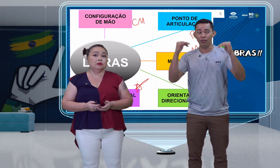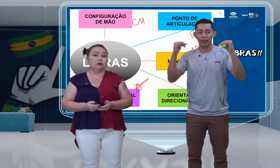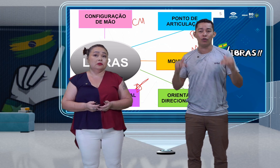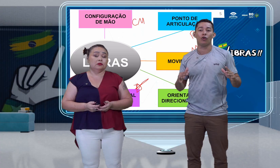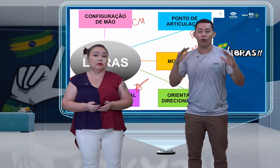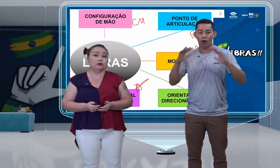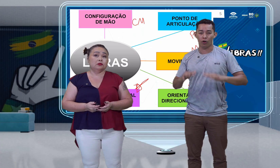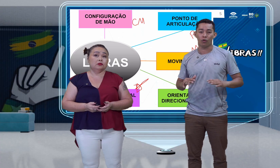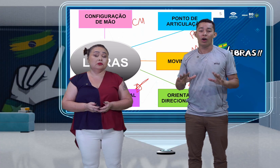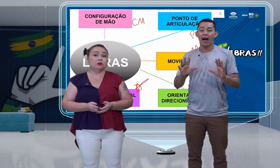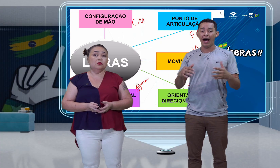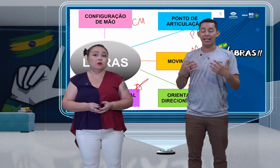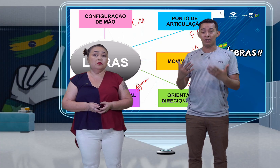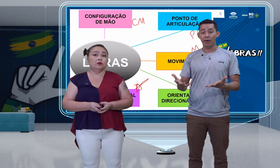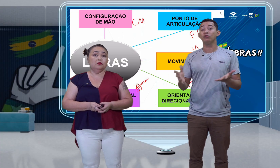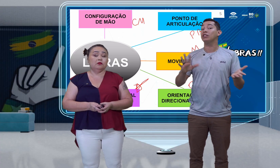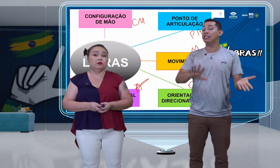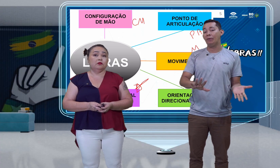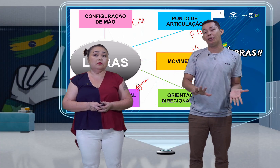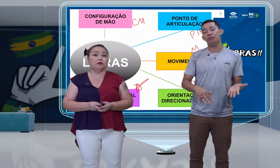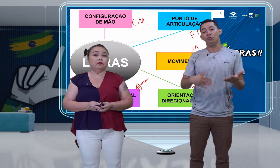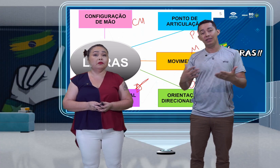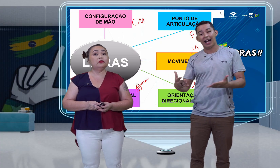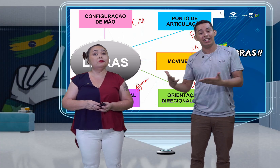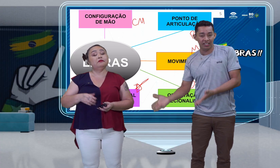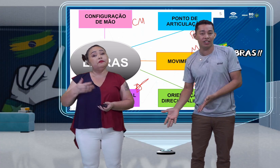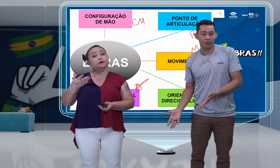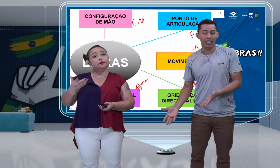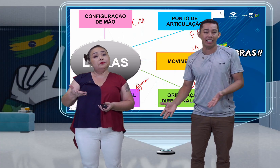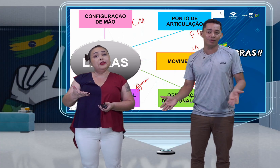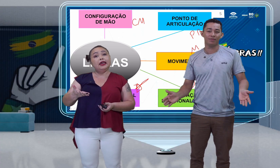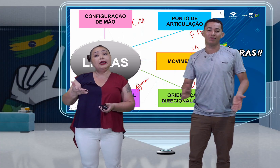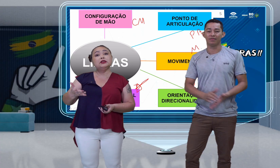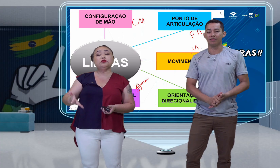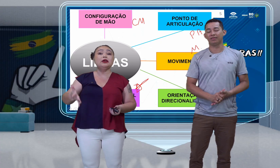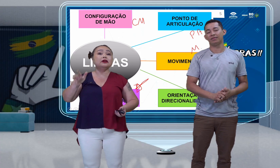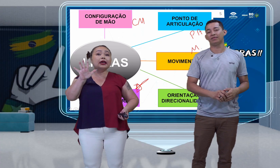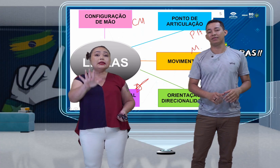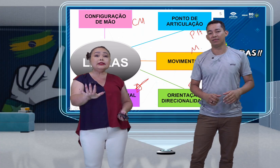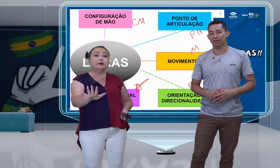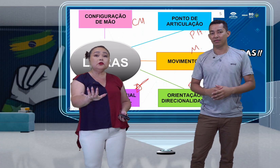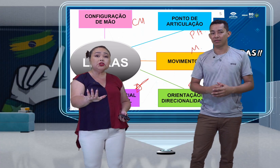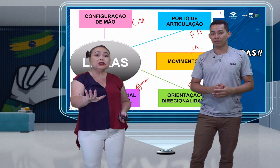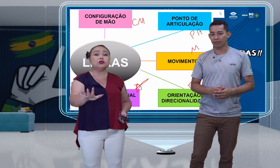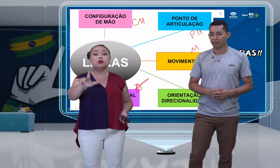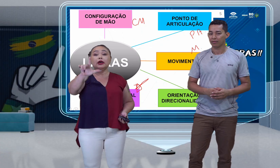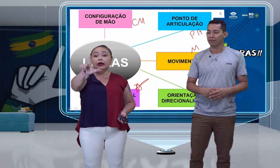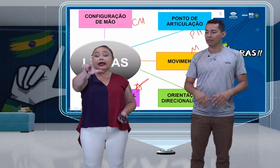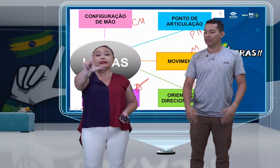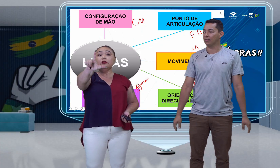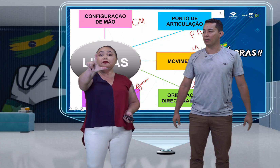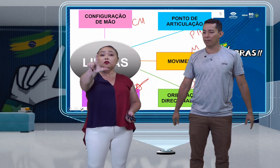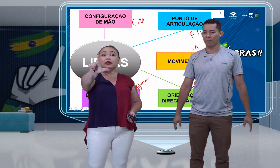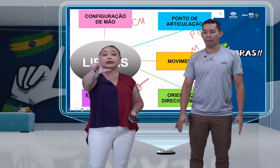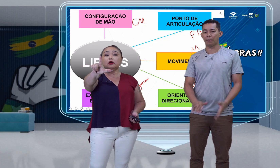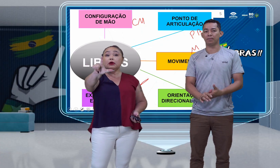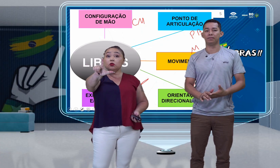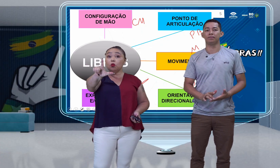eu coloco as mãos, o sinal pode mudar de significado. É isso aí. Exemplo disso. Essa configuração